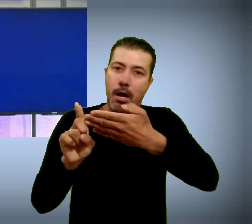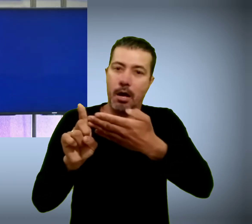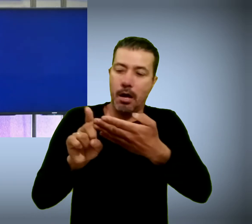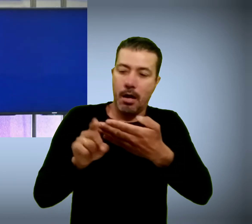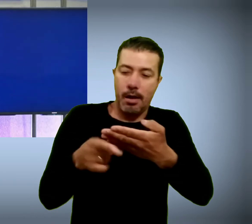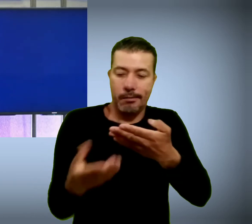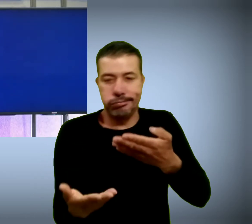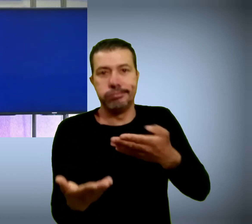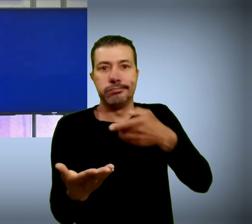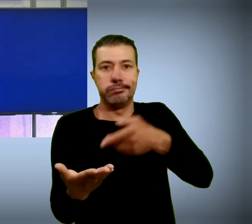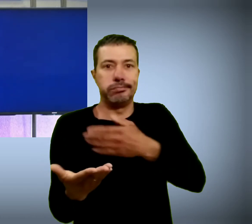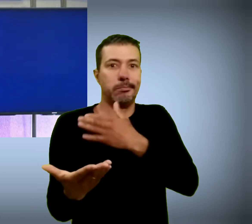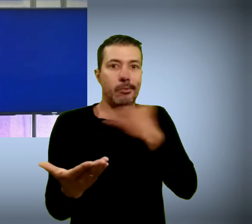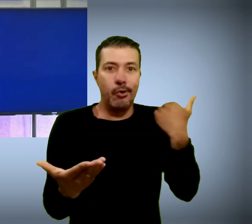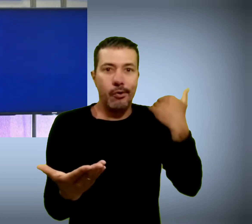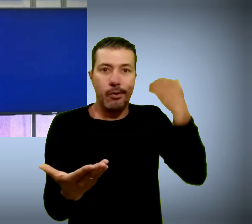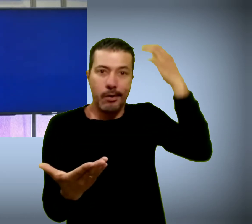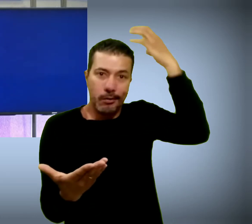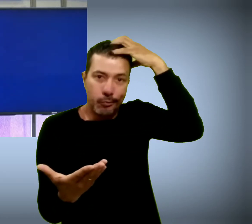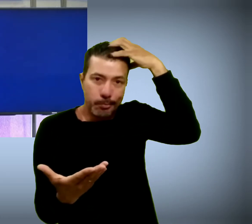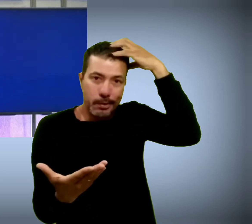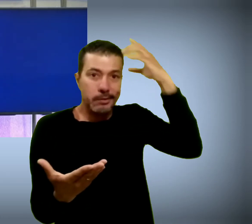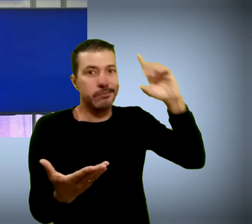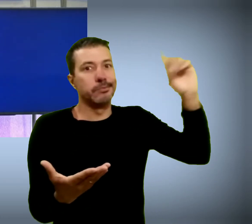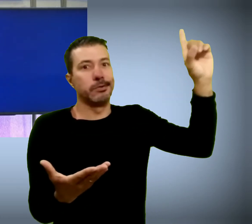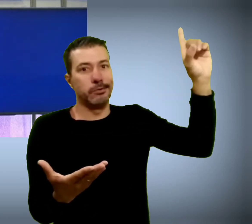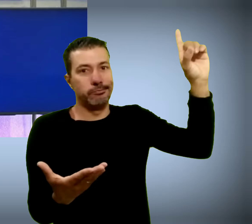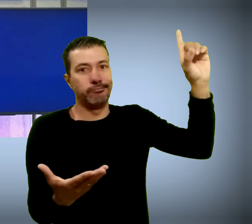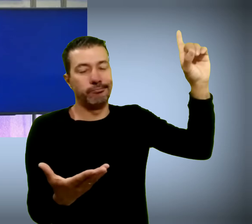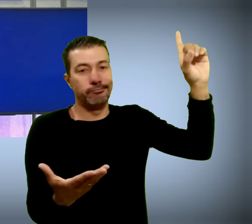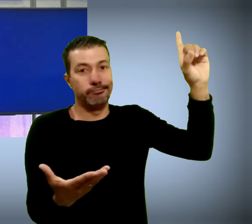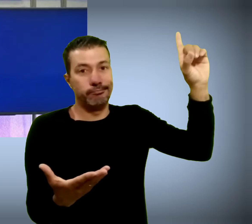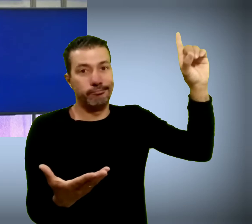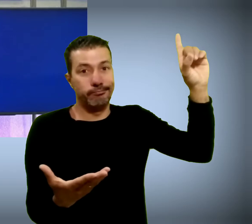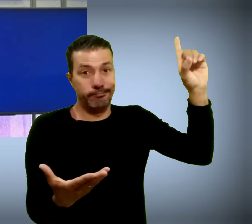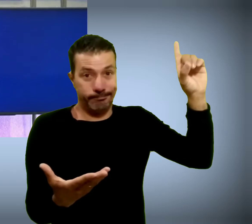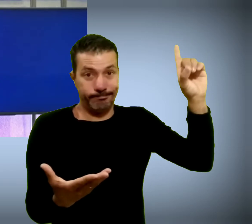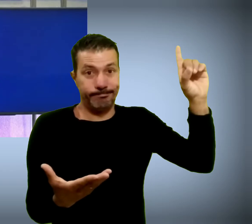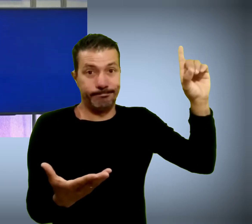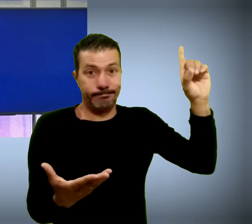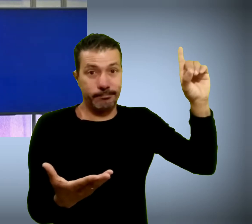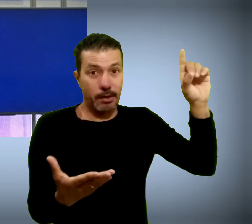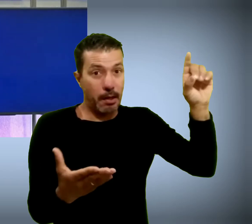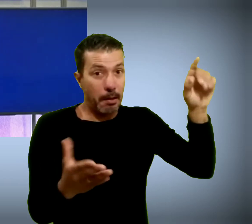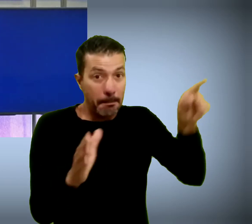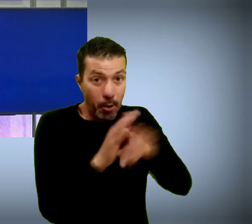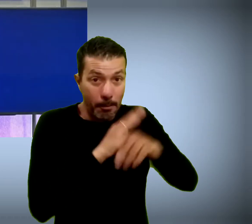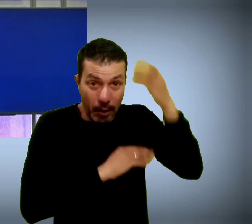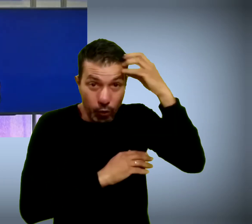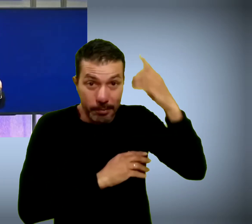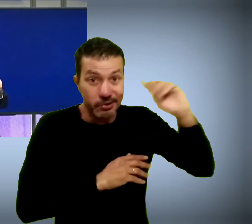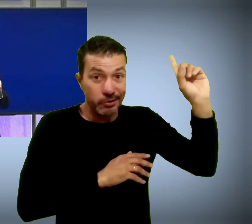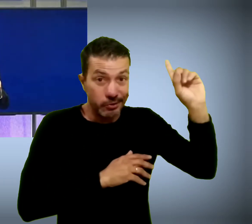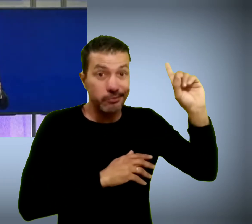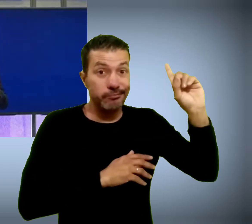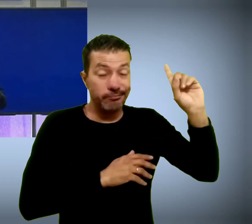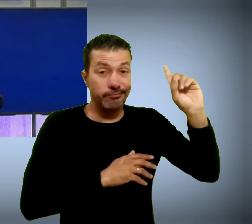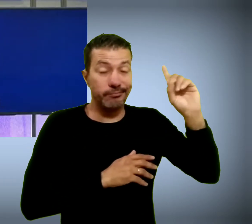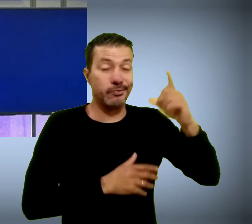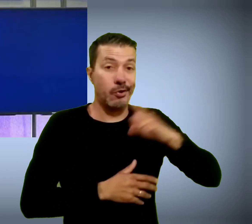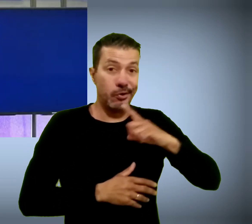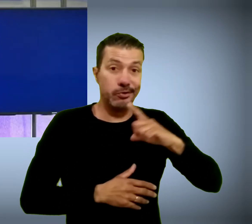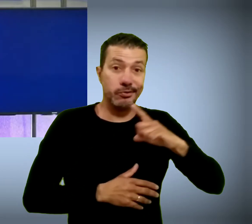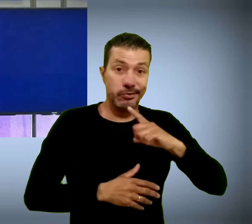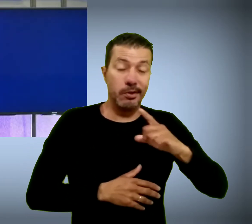de Deus. E não é assim, gente. Porque quando a gente pensa que a culpa é de Deus, nós